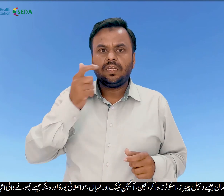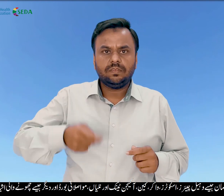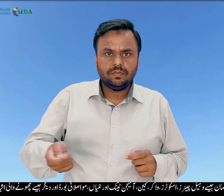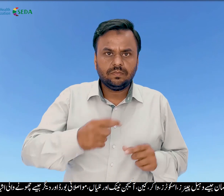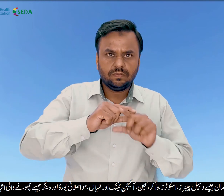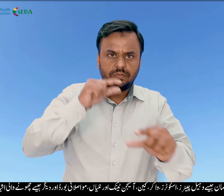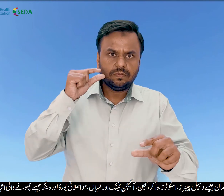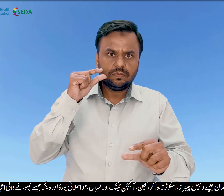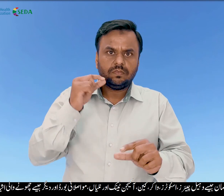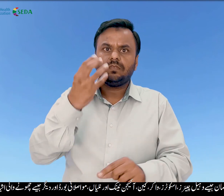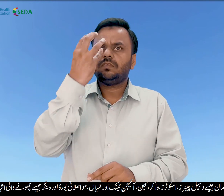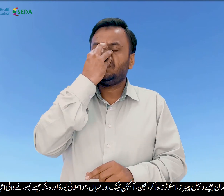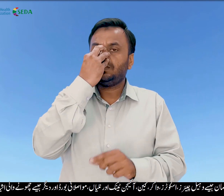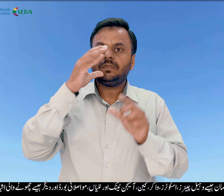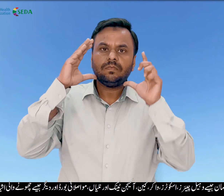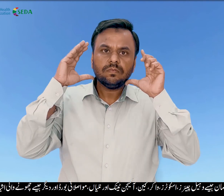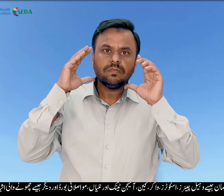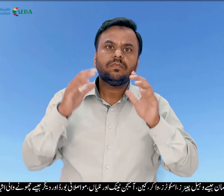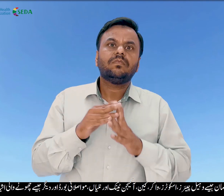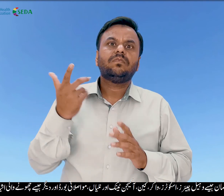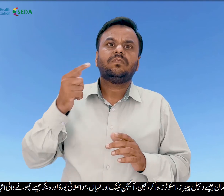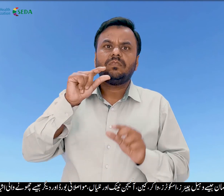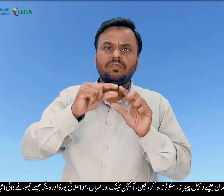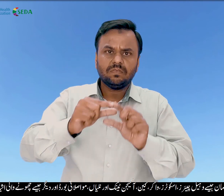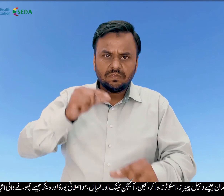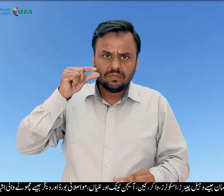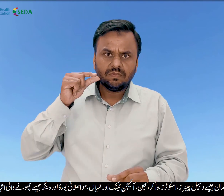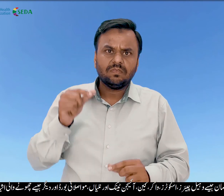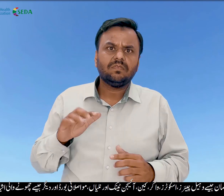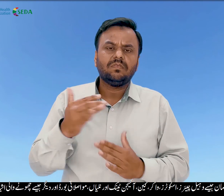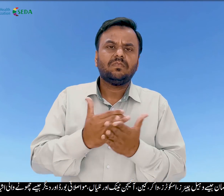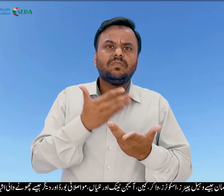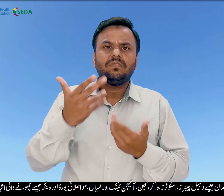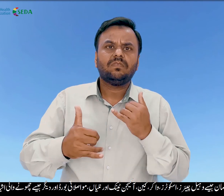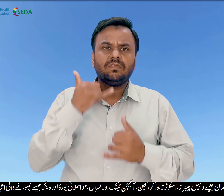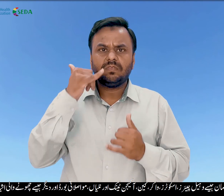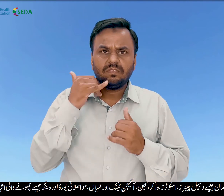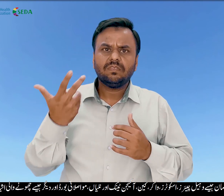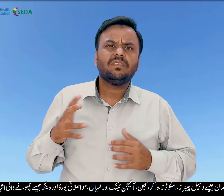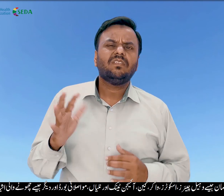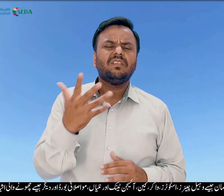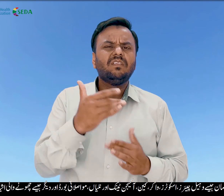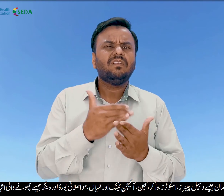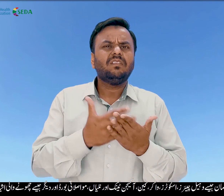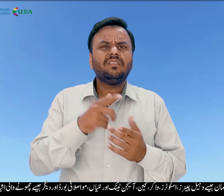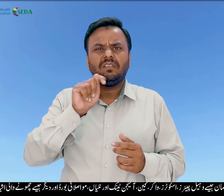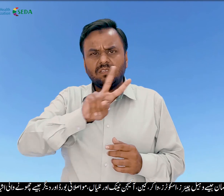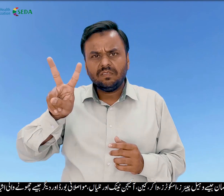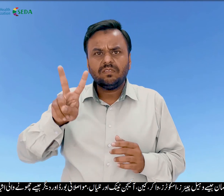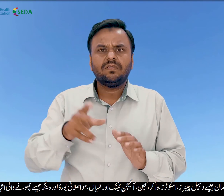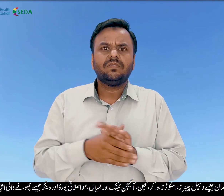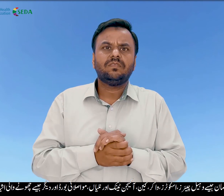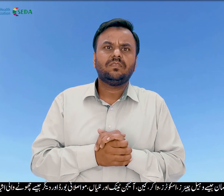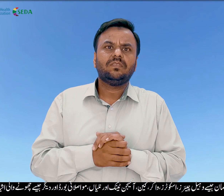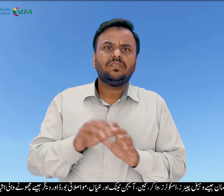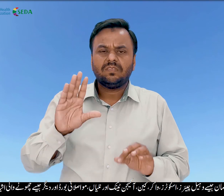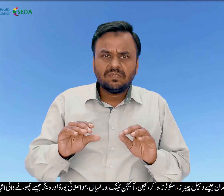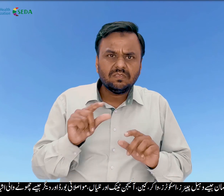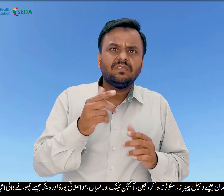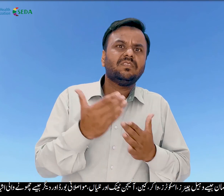کین، آکسیجن ٹینک اور نلیاں، مواصلاتی بورڈ اور دیگر جیسے چھونے والی